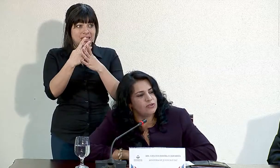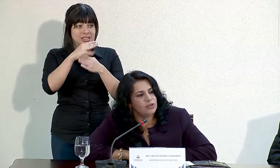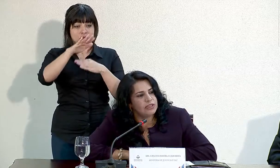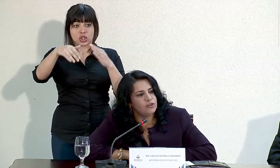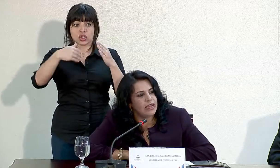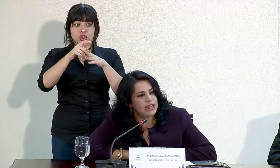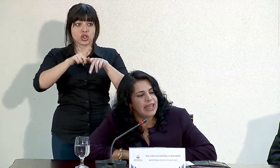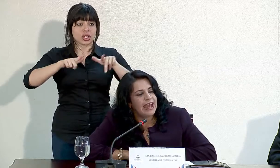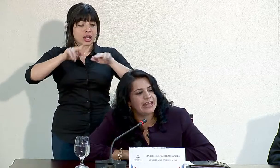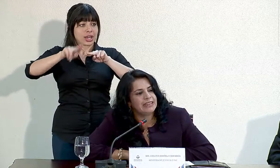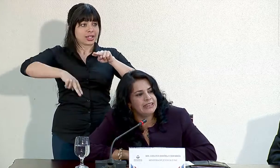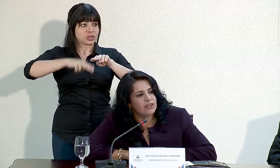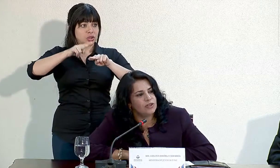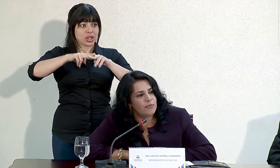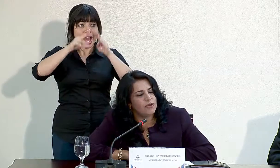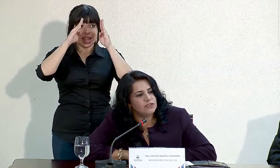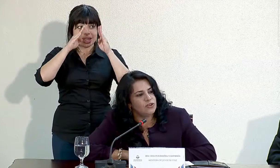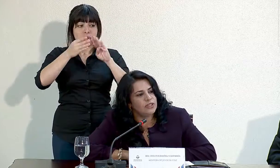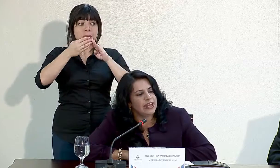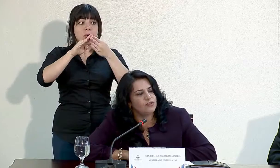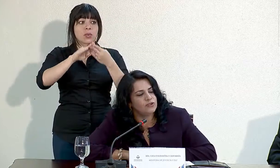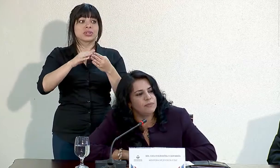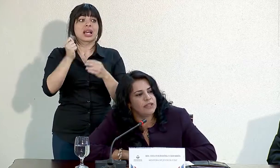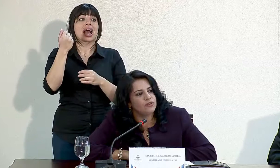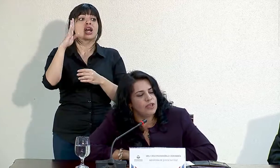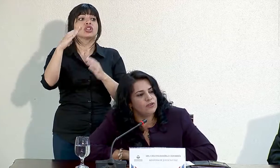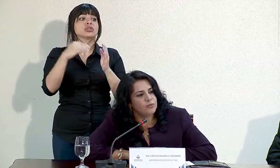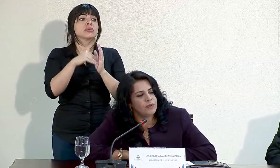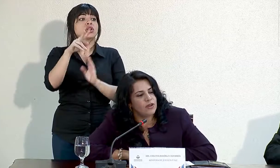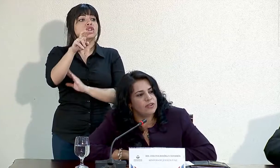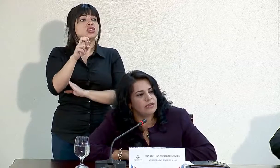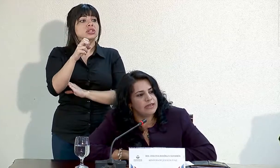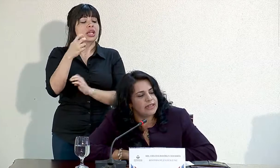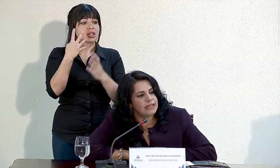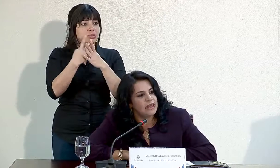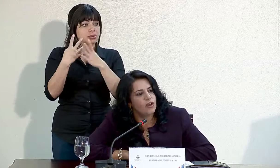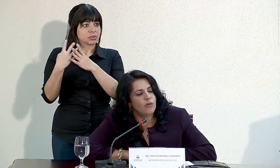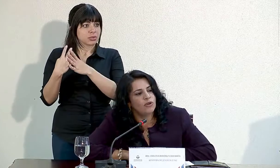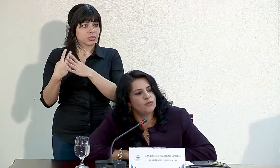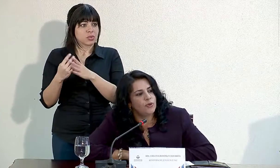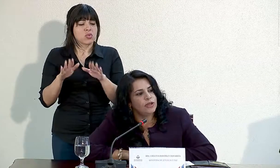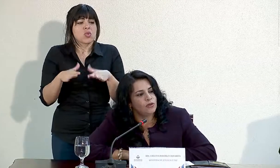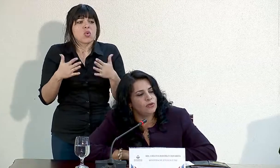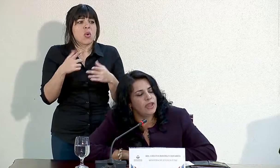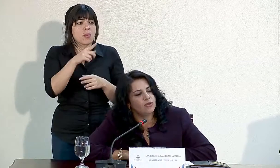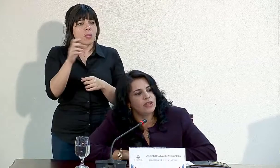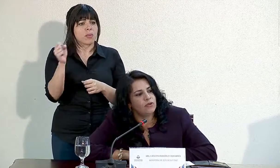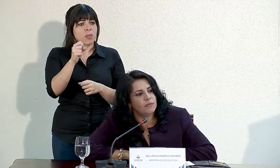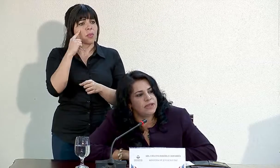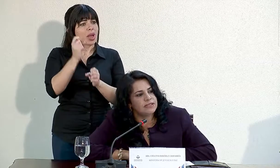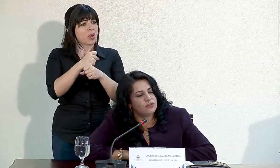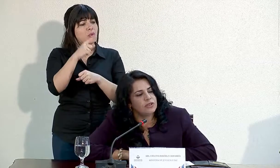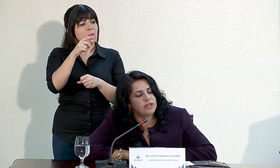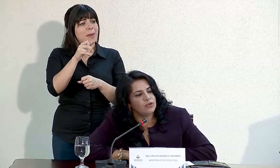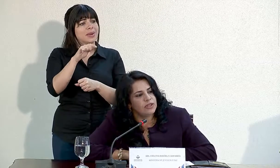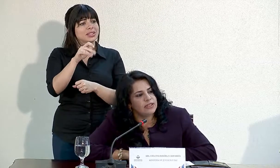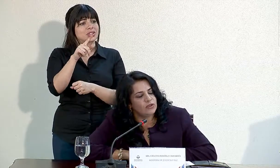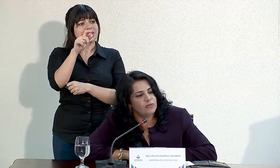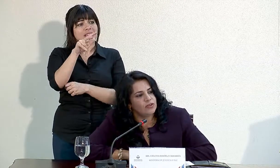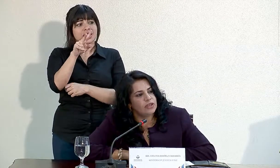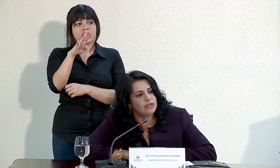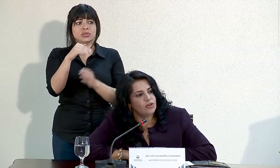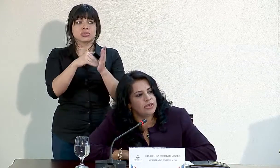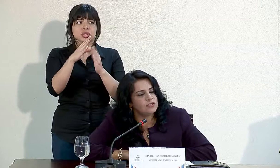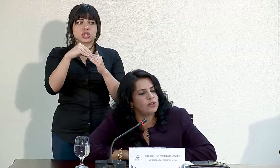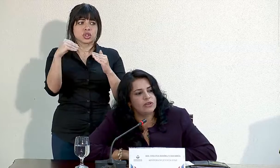el territorio nacional, atendiendo una población de 14.200 privados de libertad. ¿Cómo los pone uno a ejecutar un empréstito de 132